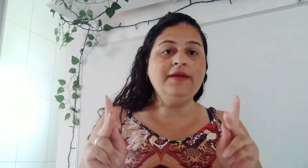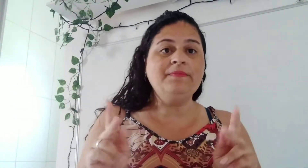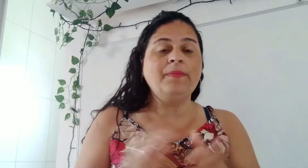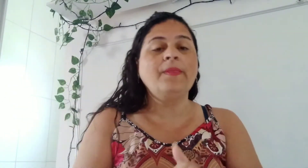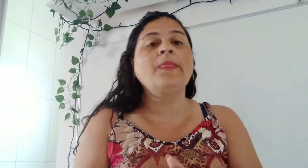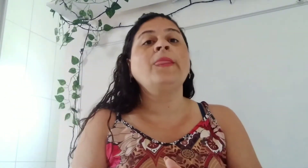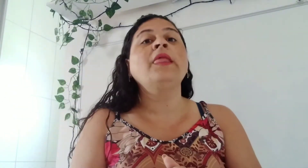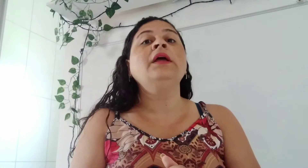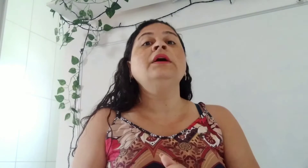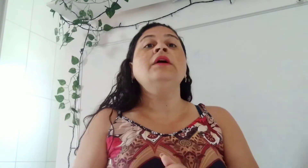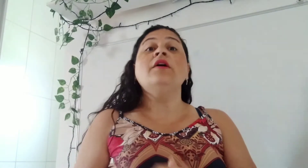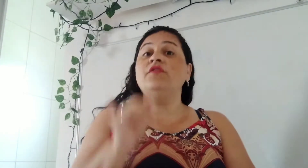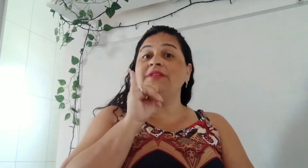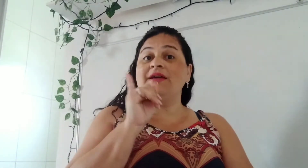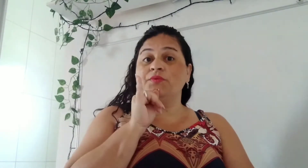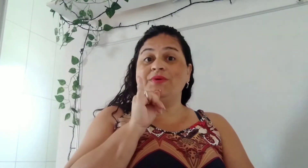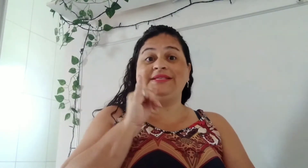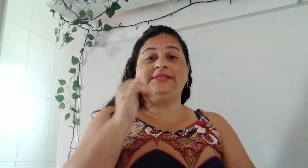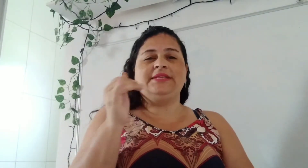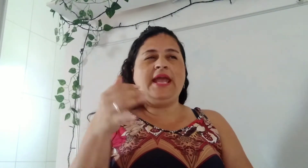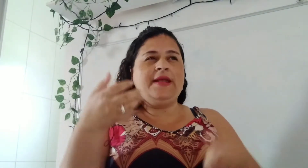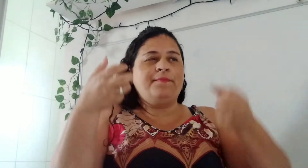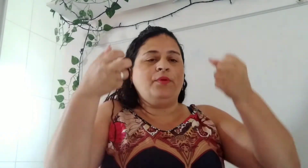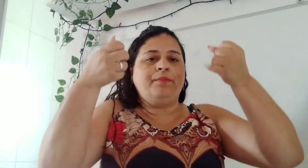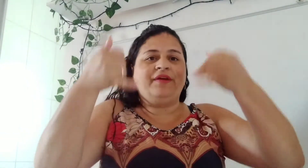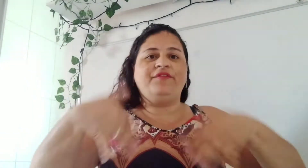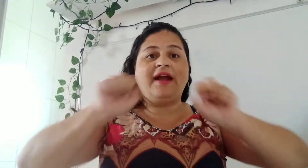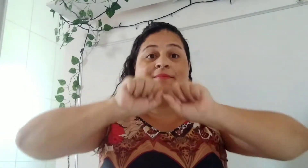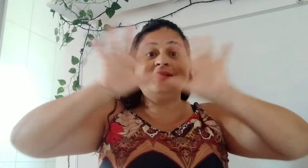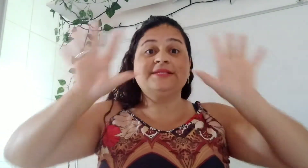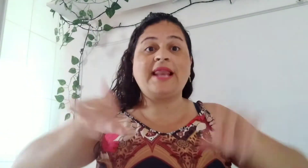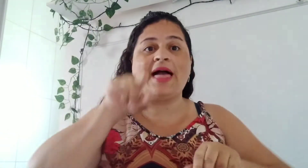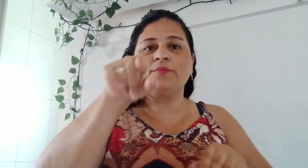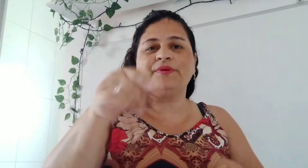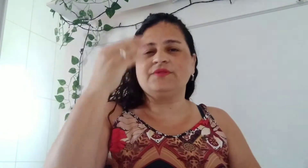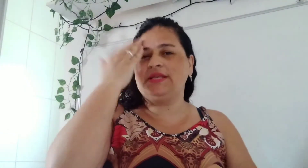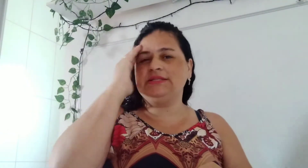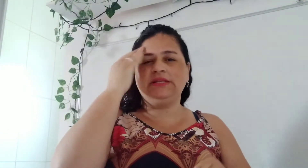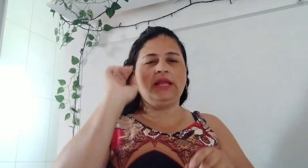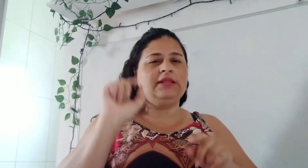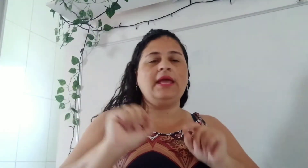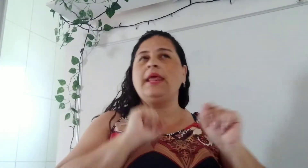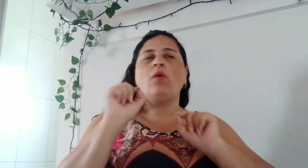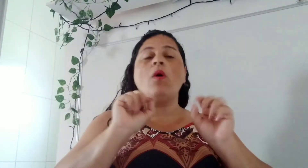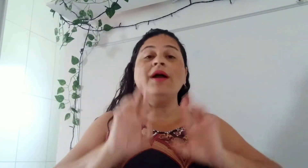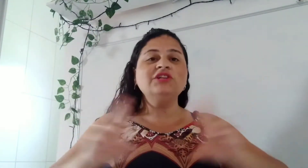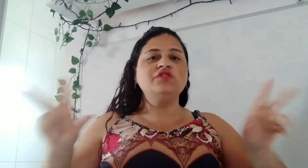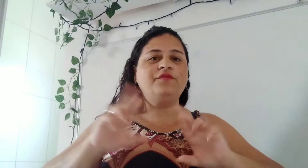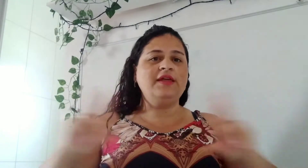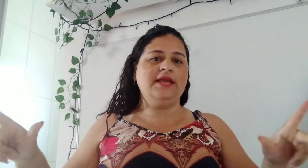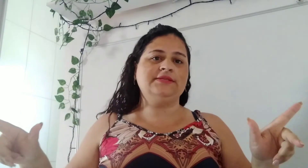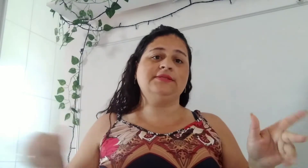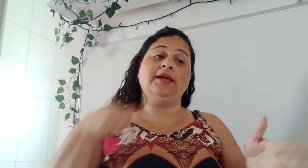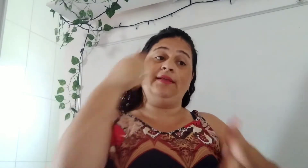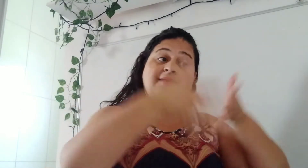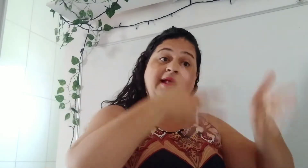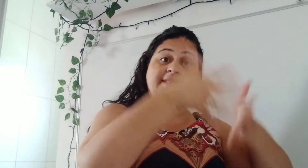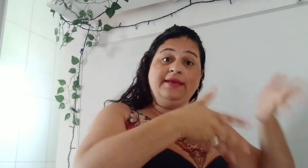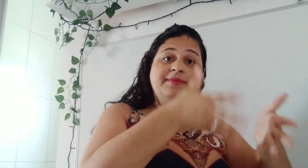ok? Eu vou dar um exemplo para ficar mais claro para vocês entenderem qual é a diferença entre a Libras